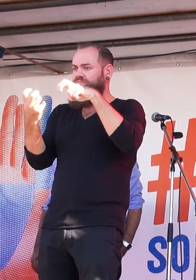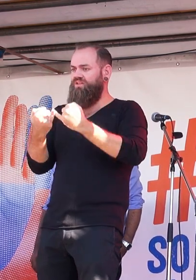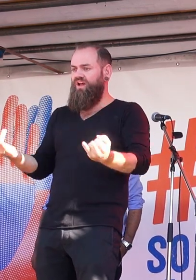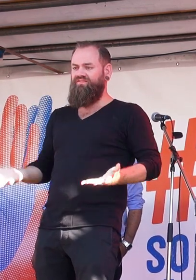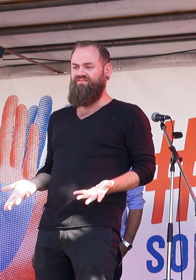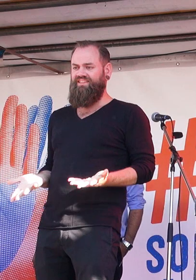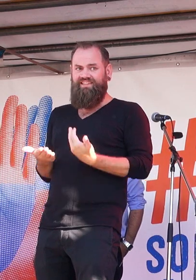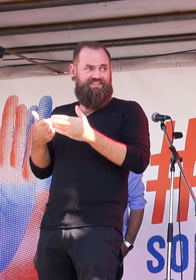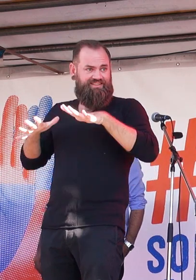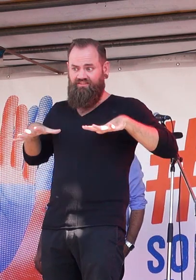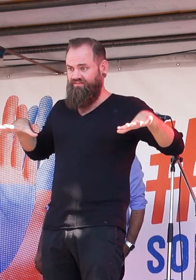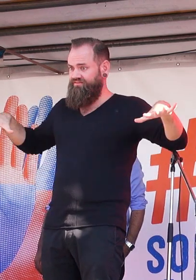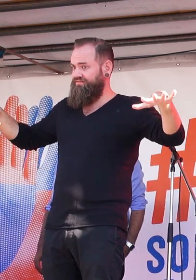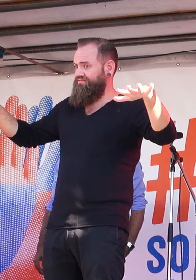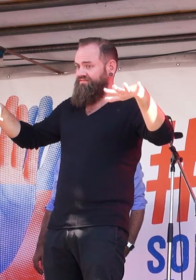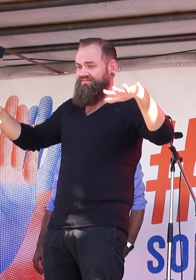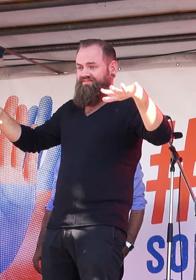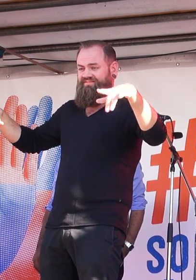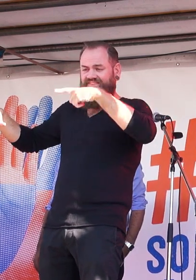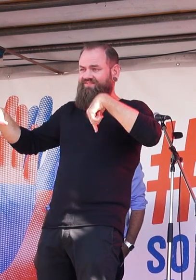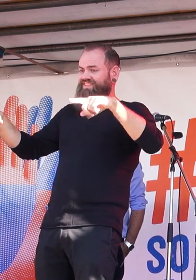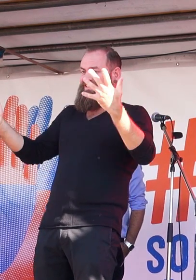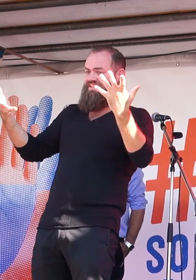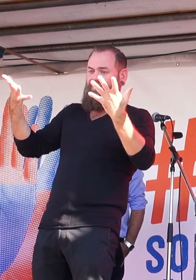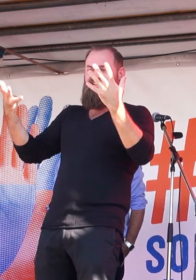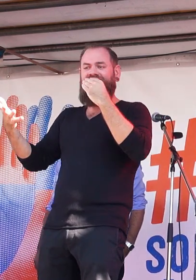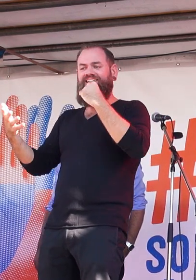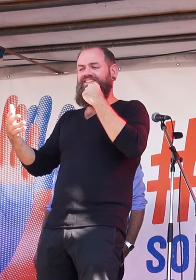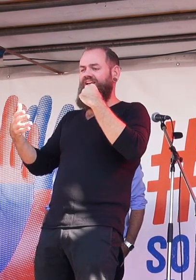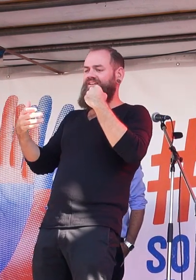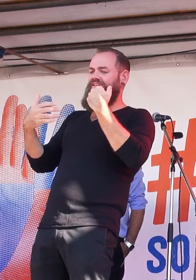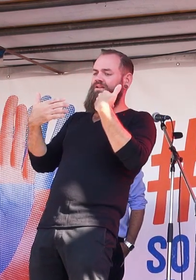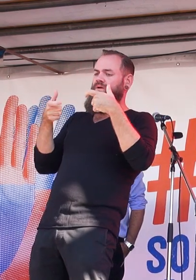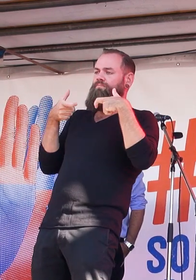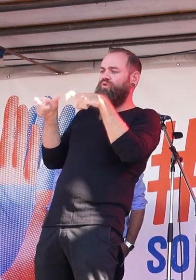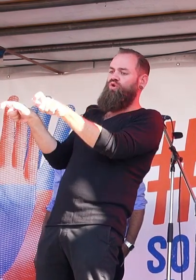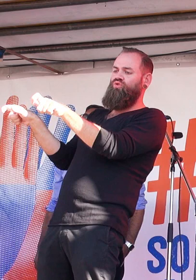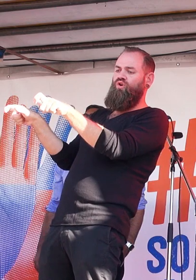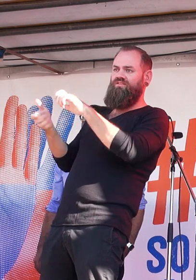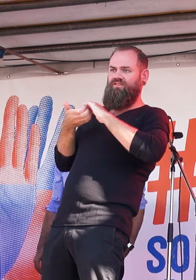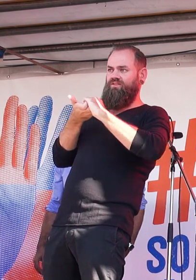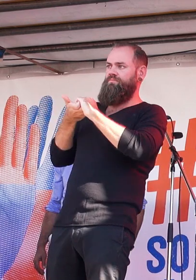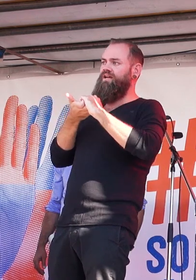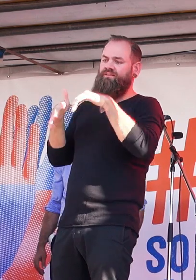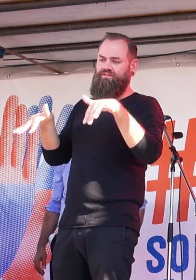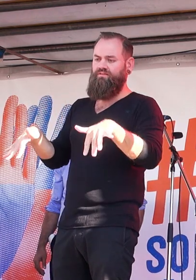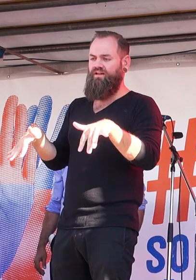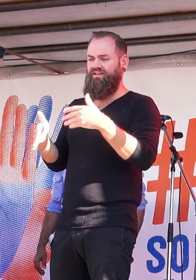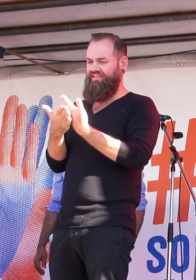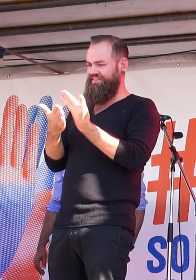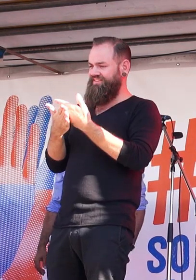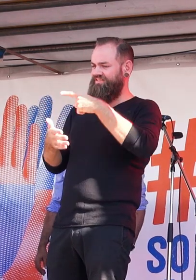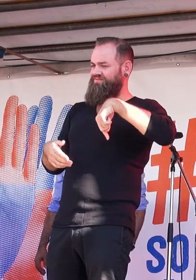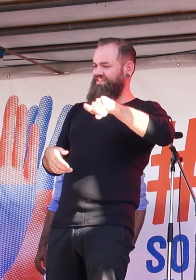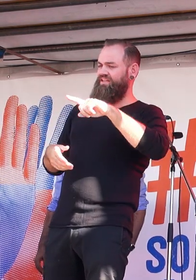einer weltweiten Boykottkampagne gegen Israel. Sie wollen, dass die Welt jeden Kontakt zu Israel, zu seiner Wirtschaft,